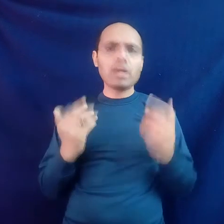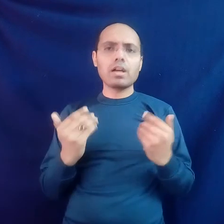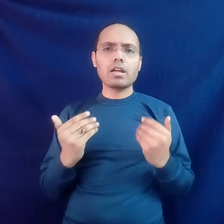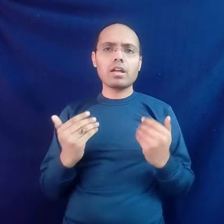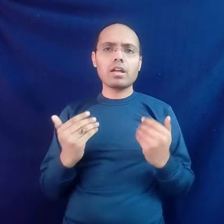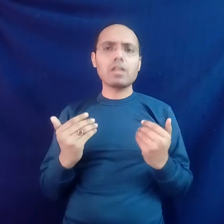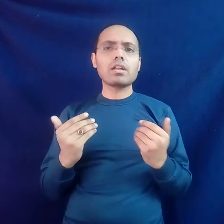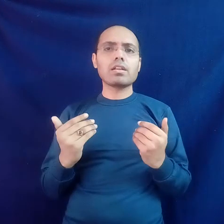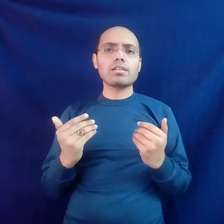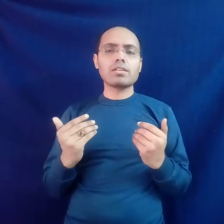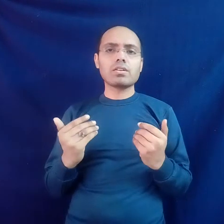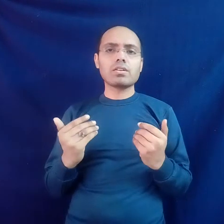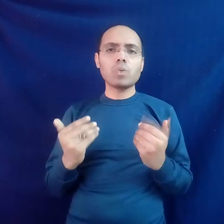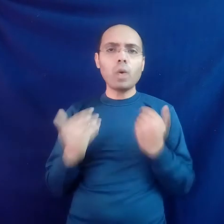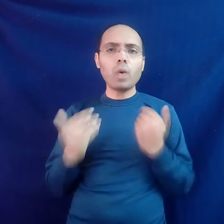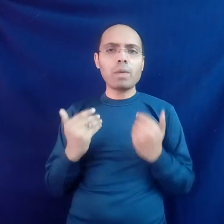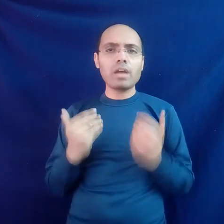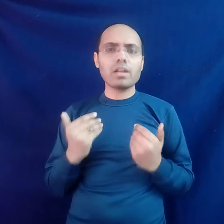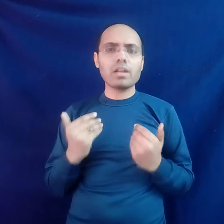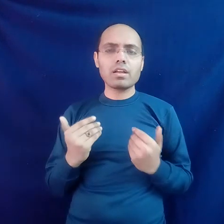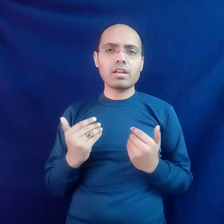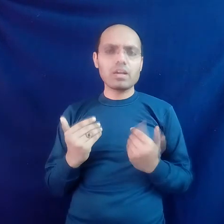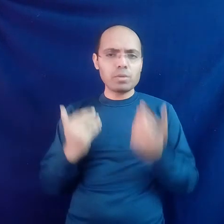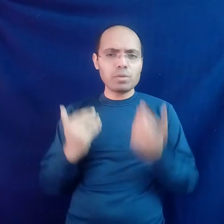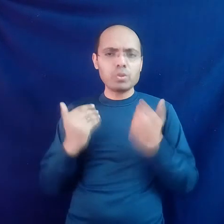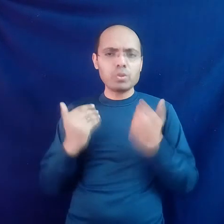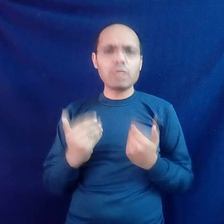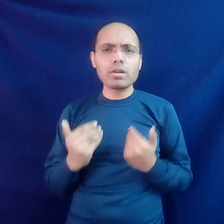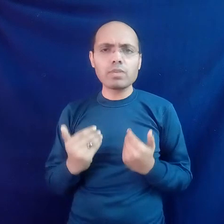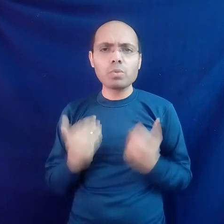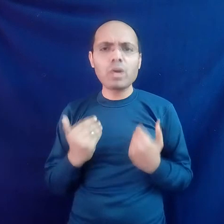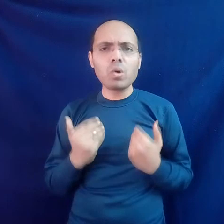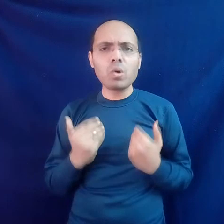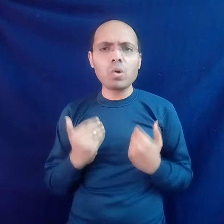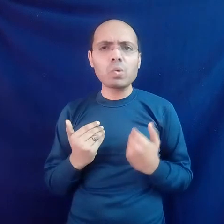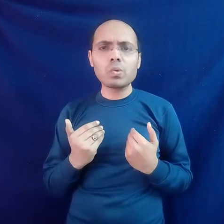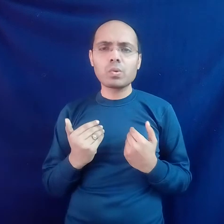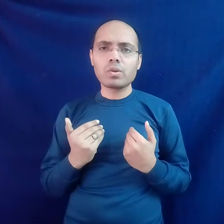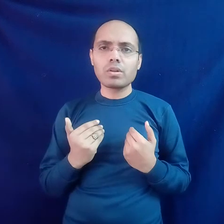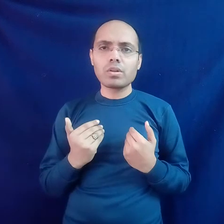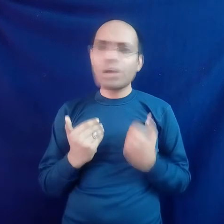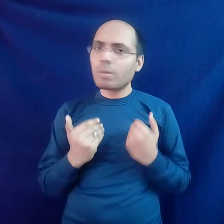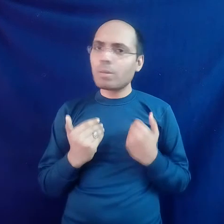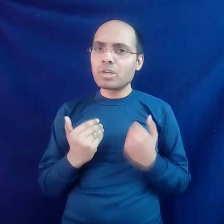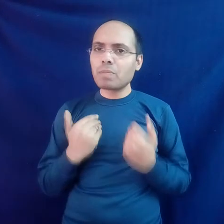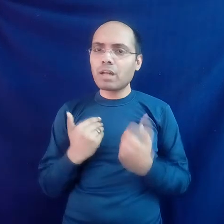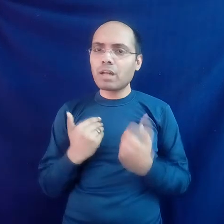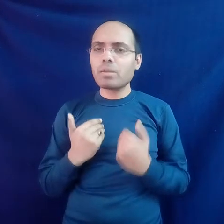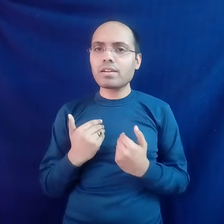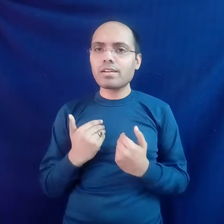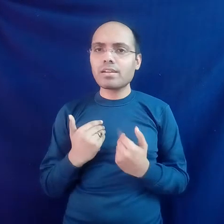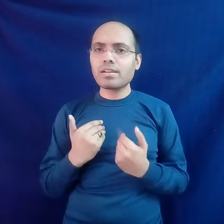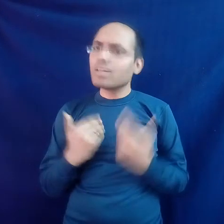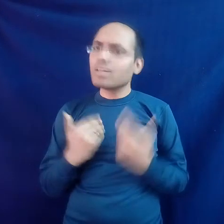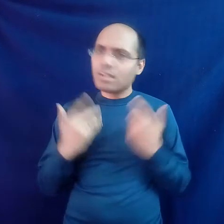है? Who am I? अगर मैं खुद की बात करूँ तो मैं कौन हूँ? हम हमेशा अपना नाम लेते हैं।